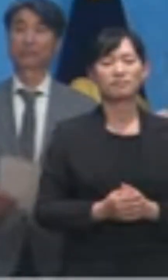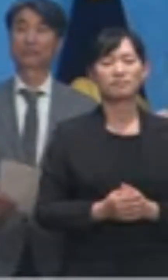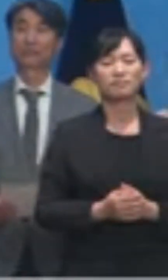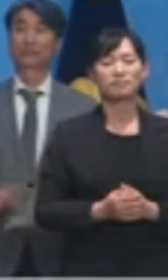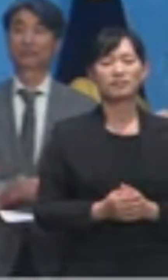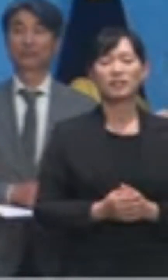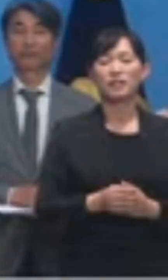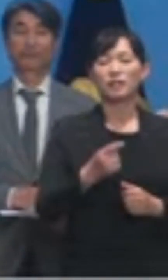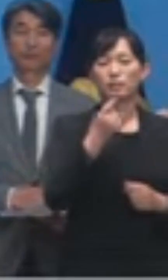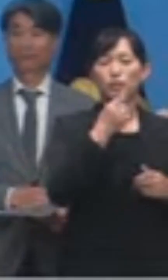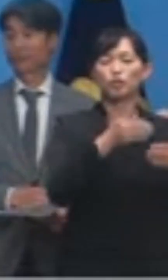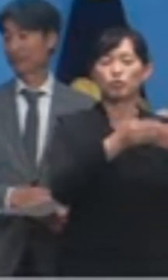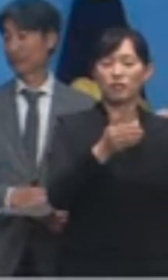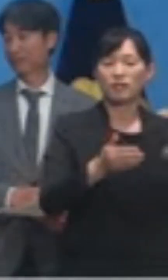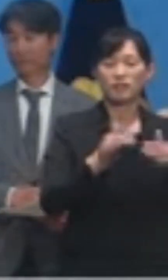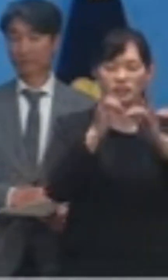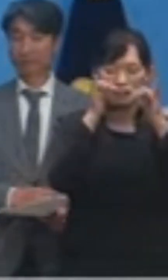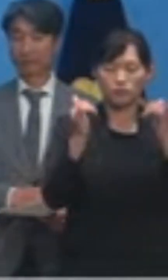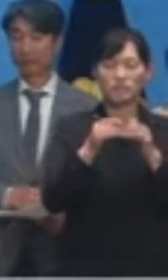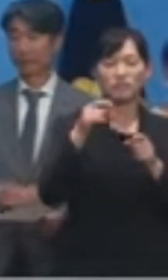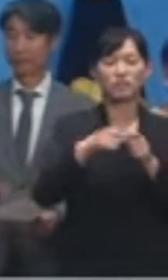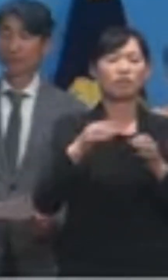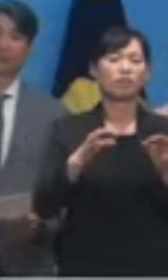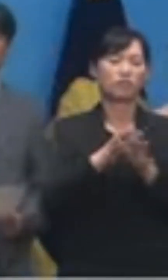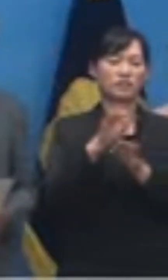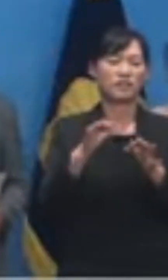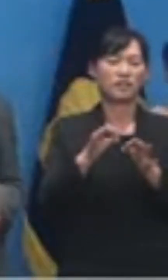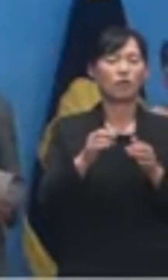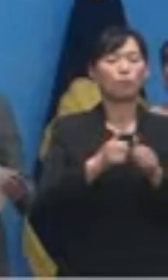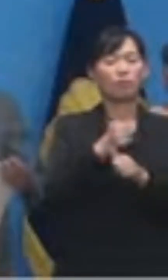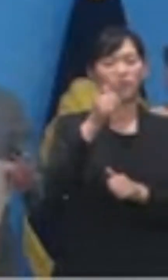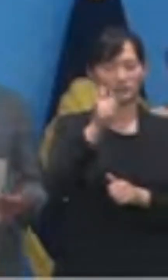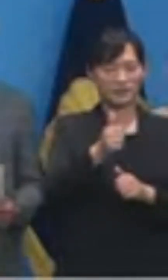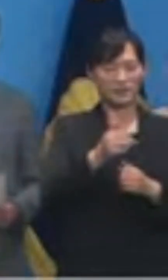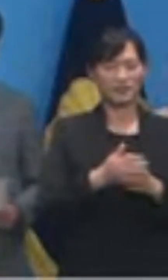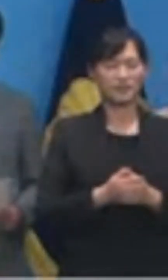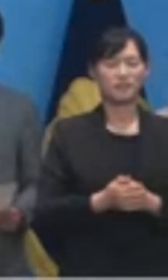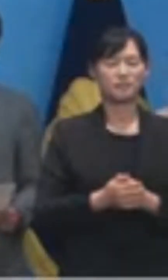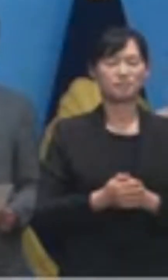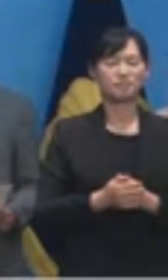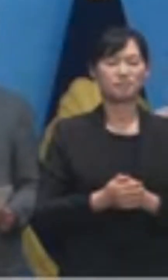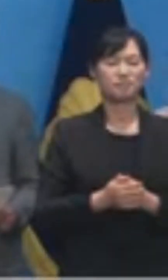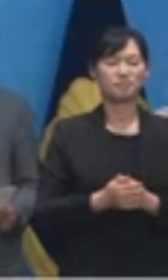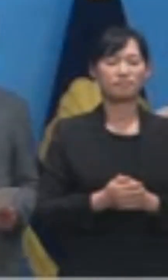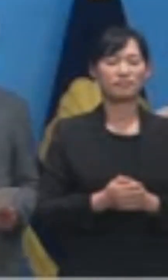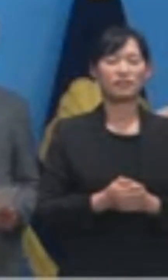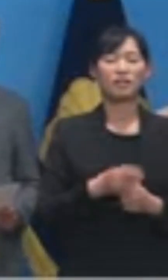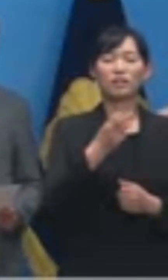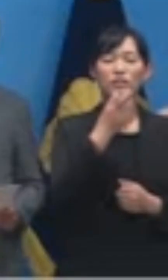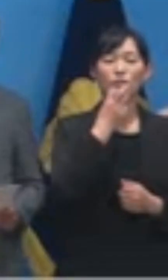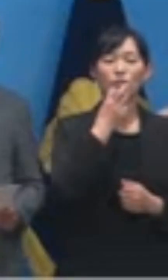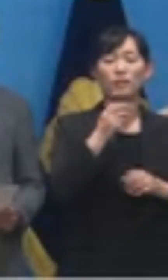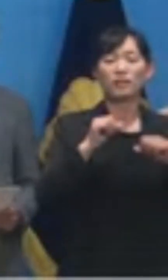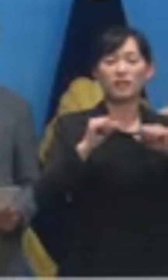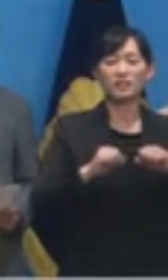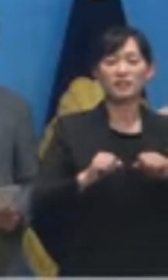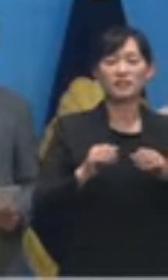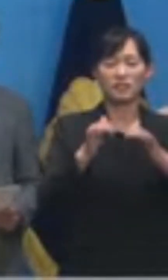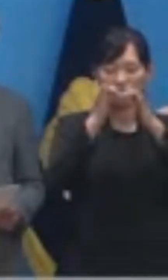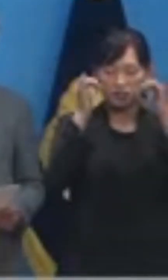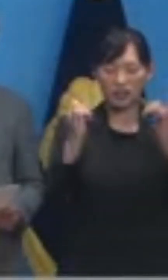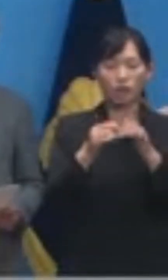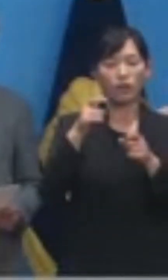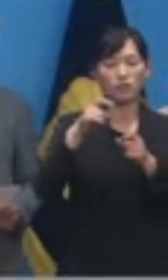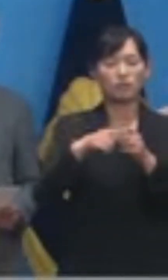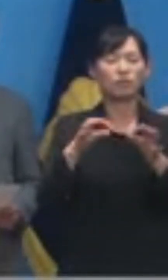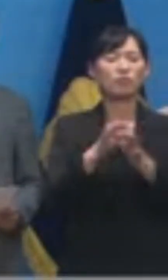네, 더불어민주당 사회적경제위원장 국기환입니다. 오늘 서울에 계시는 사회적 경제인